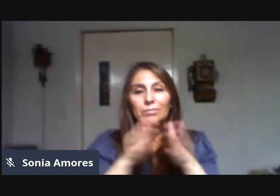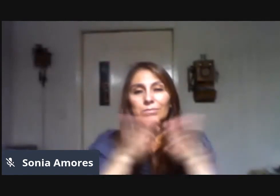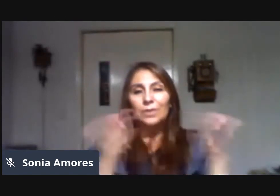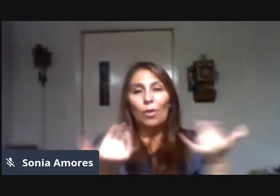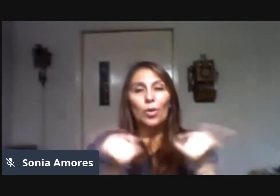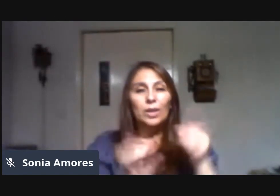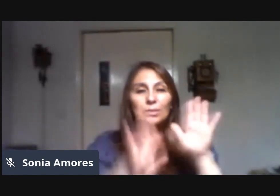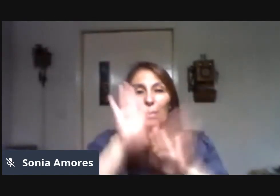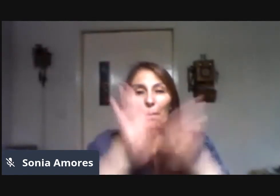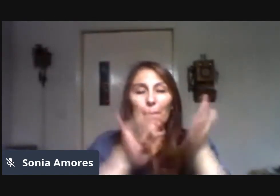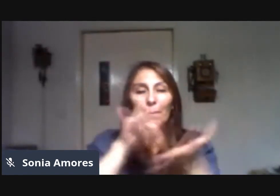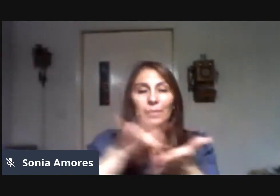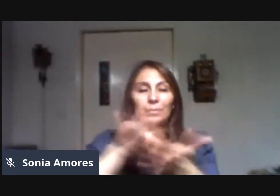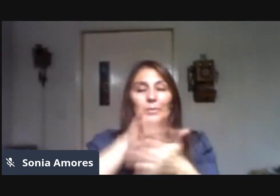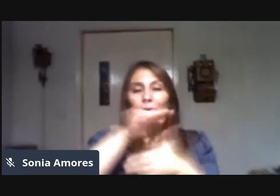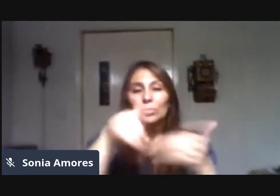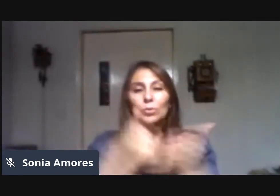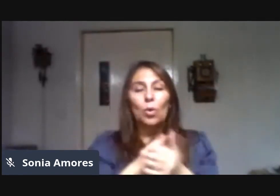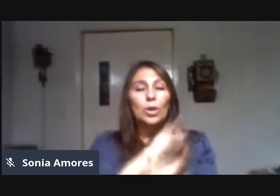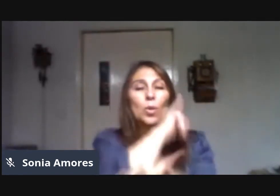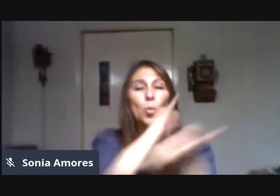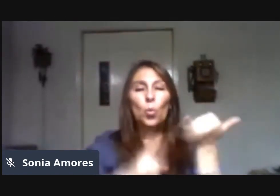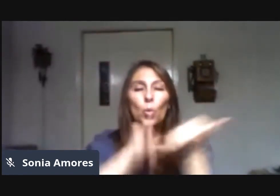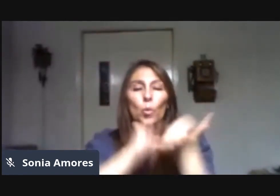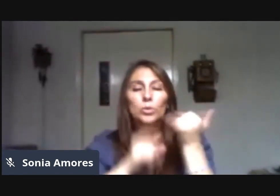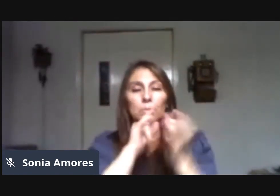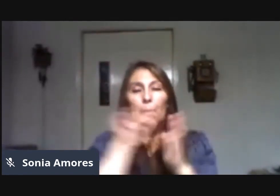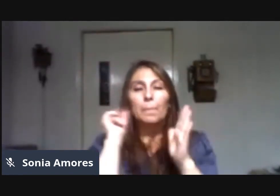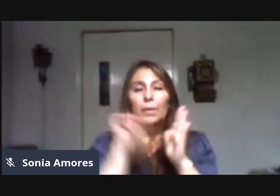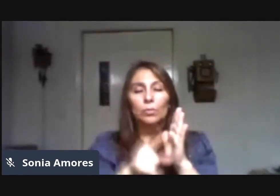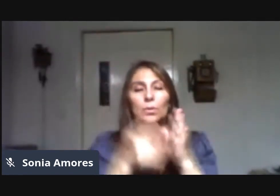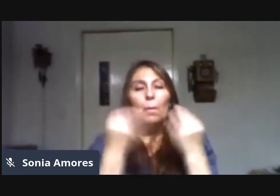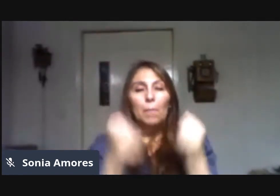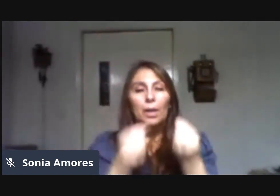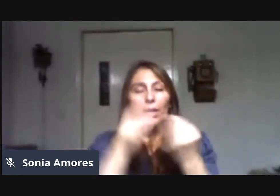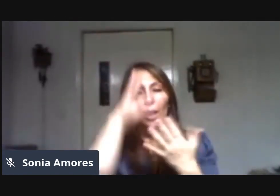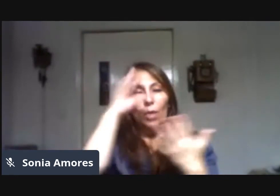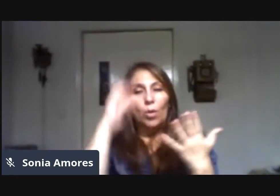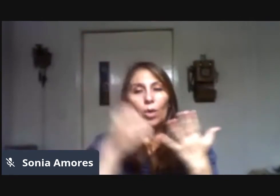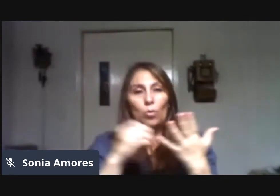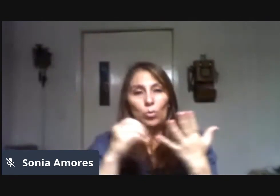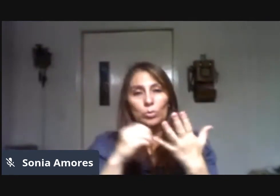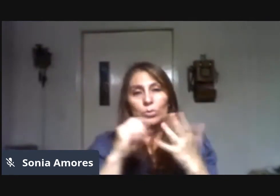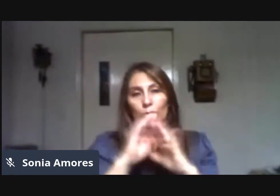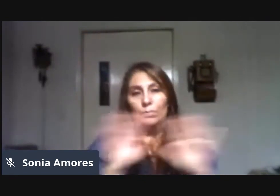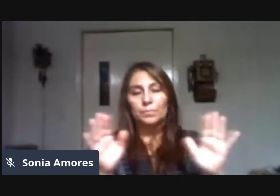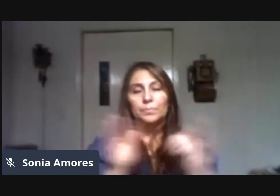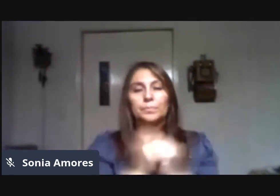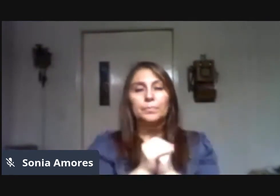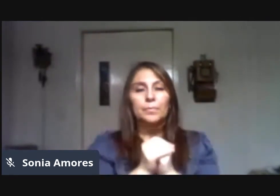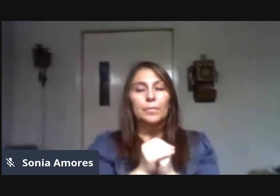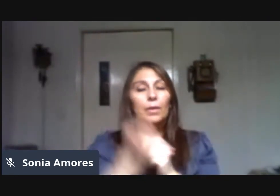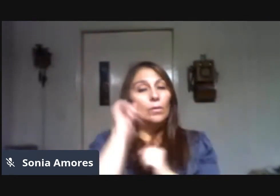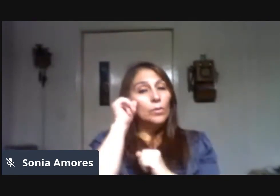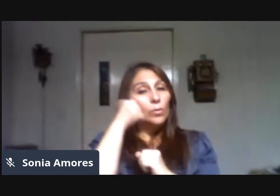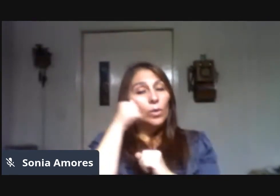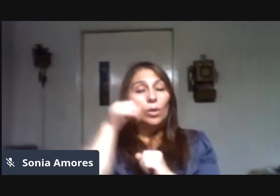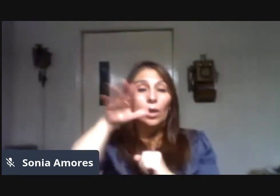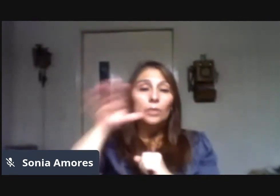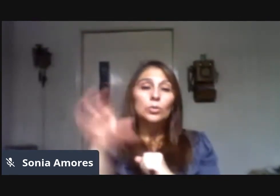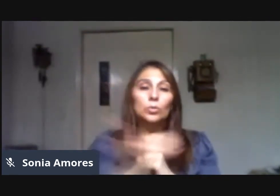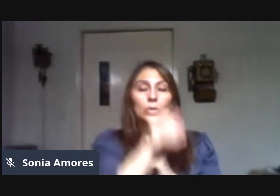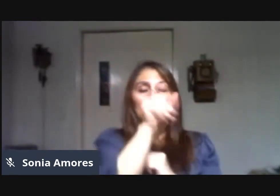todos, vamos a generar una última pregunta para poder concluir, hacer un cierre, pero le recuerdo a todas las personas que están